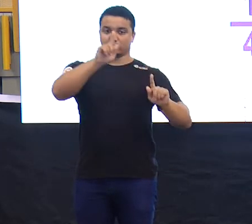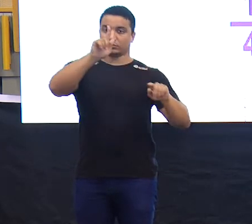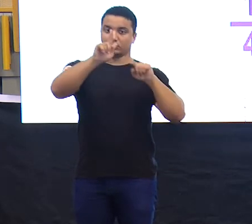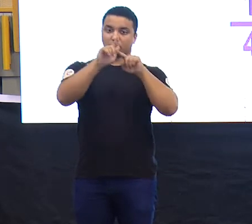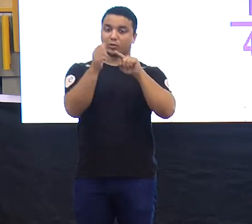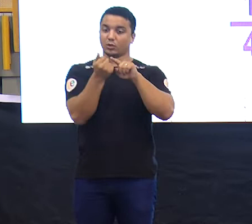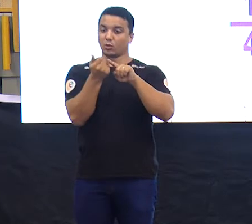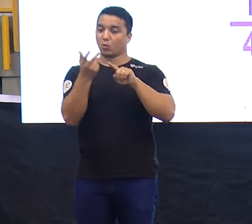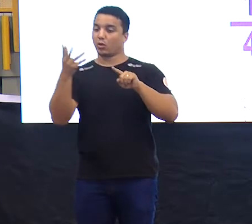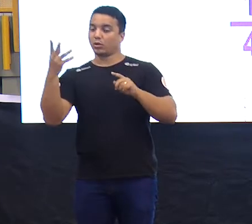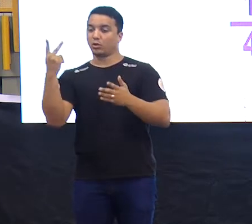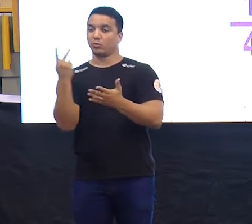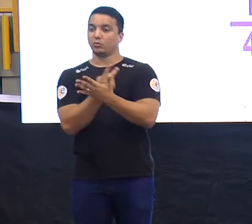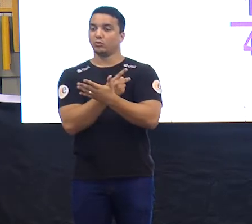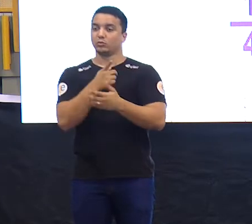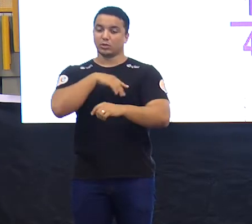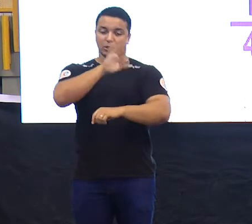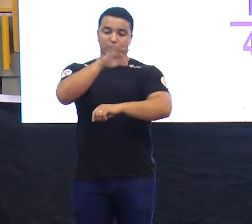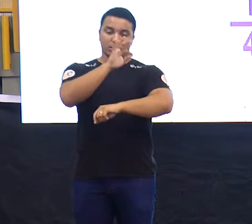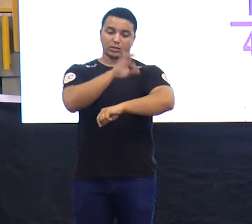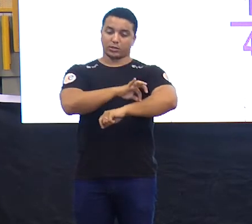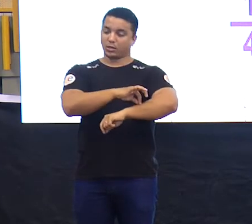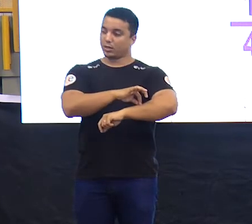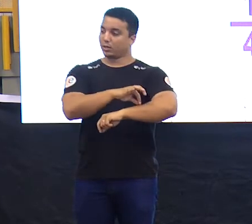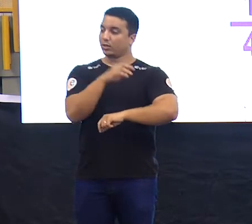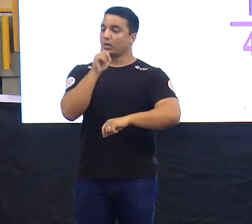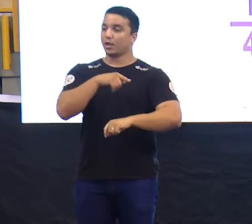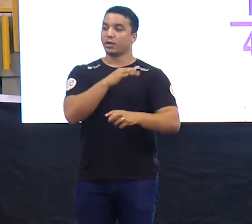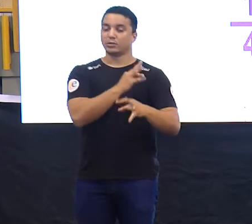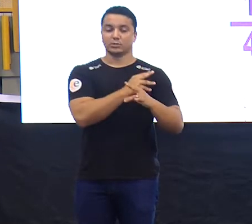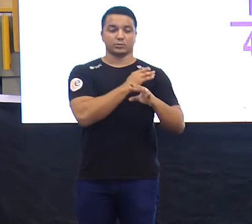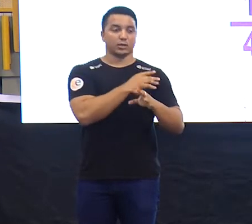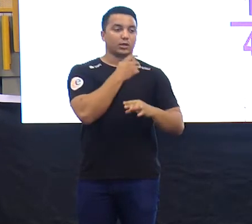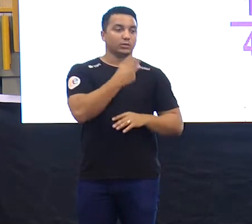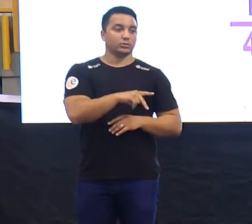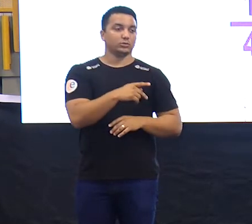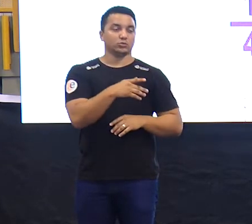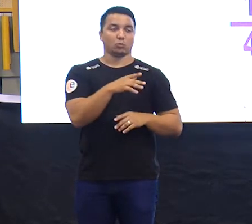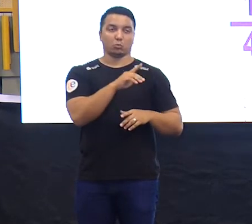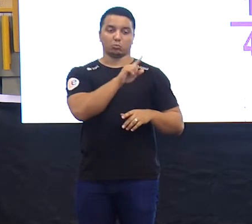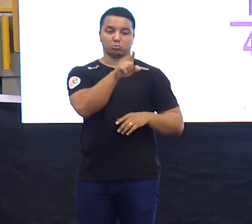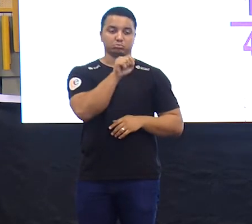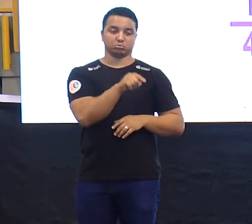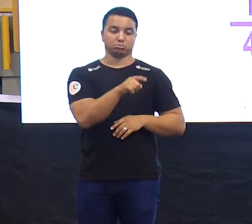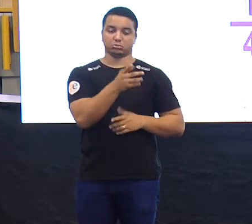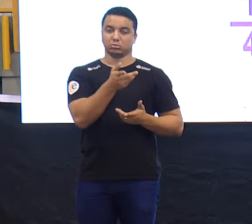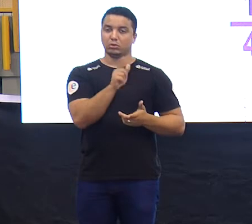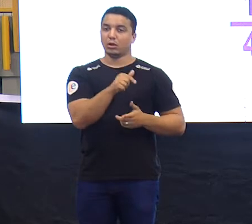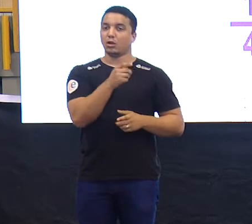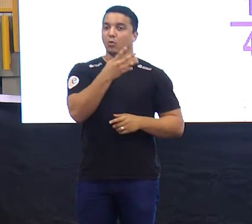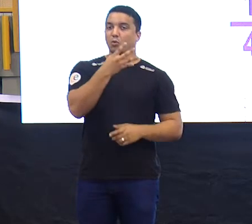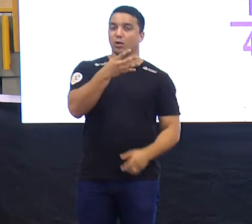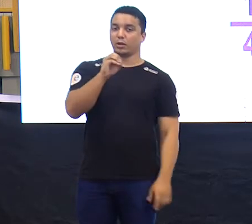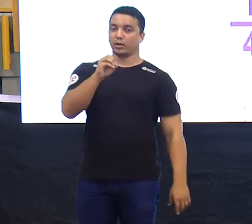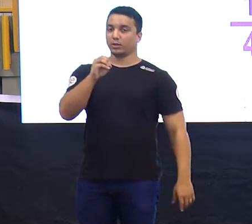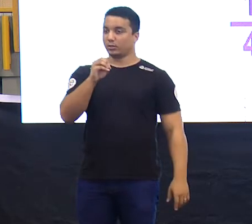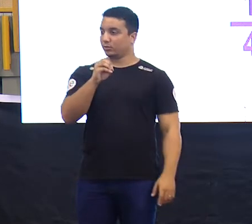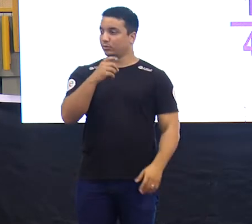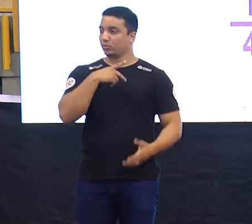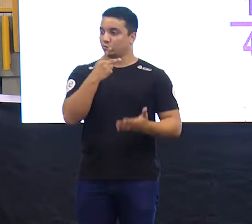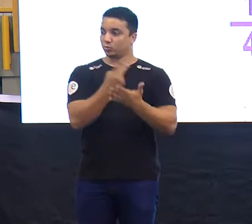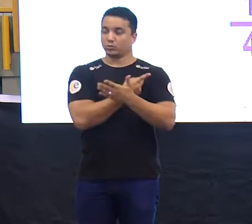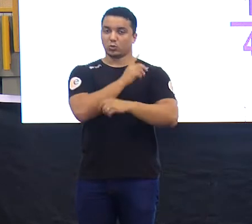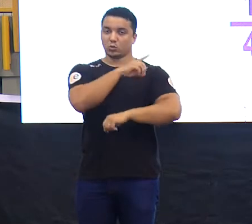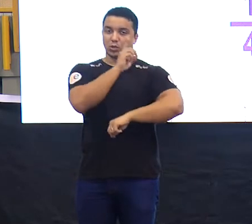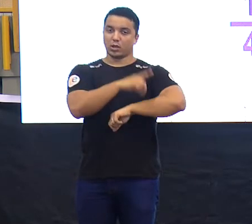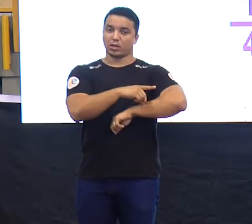de casos de dengue na cidade X era de 40 casos